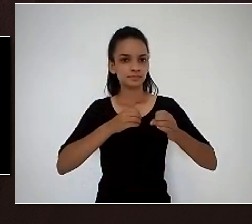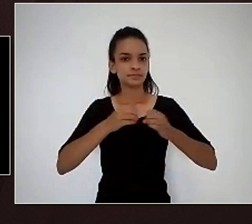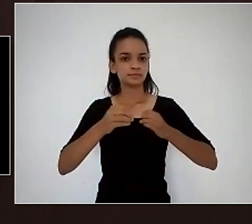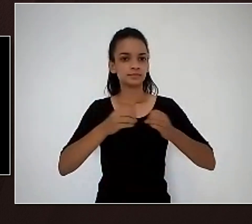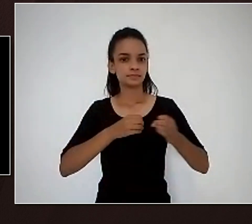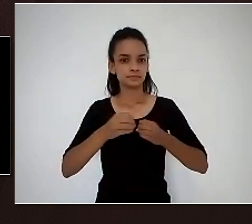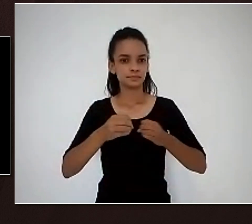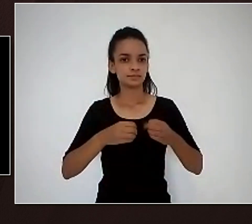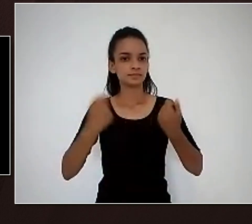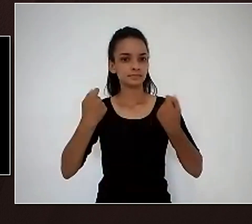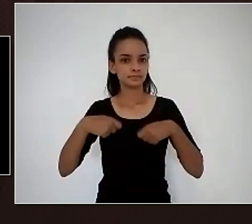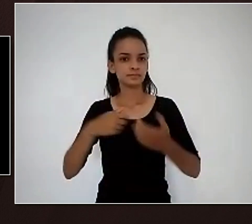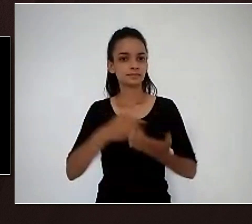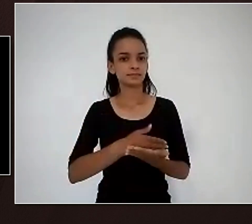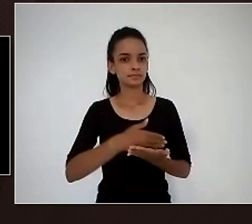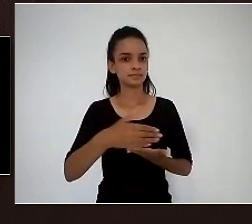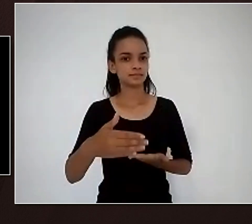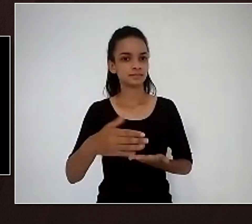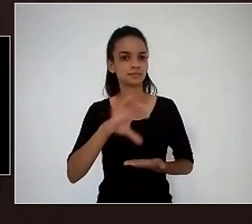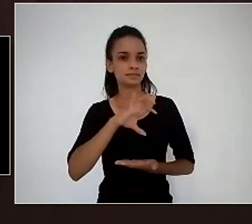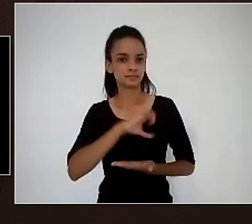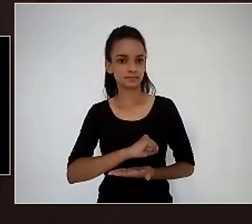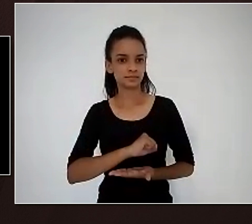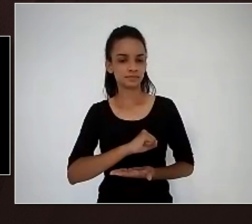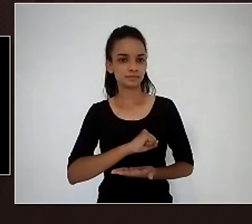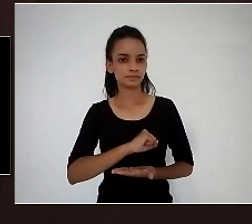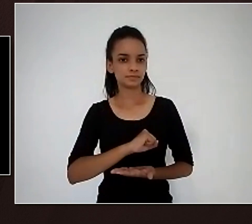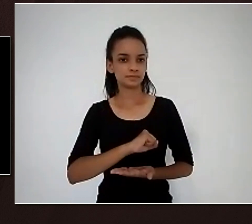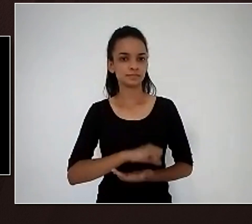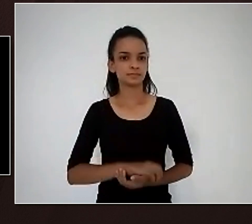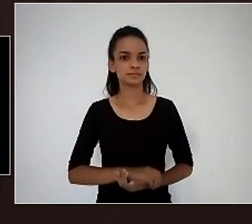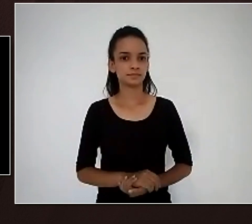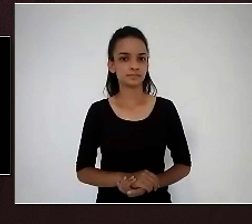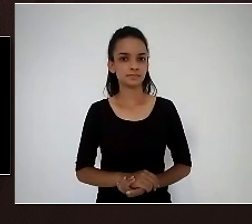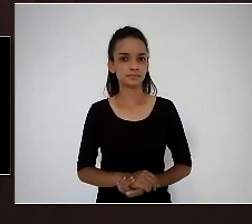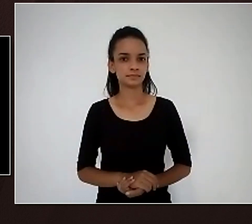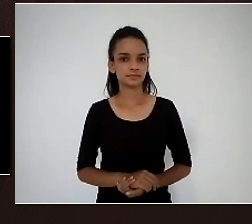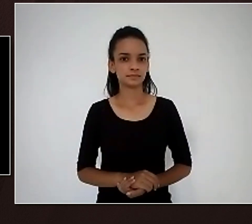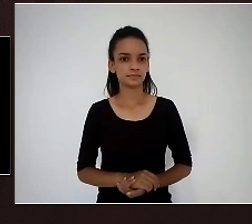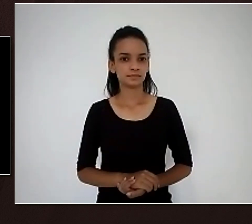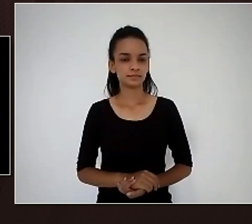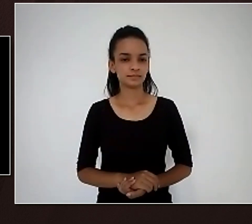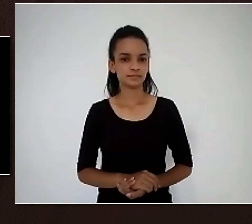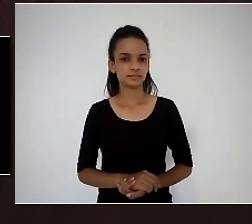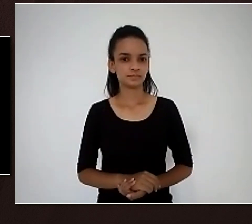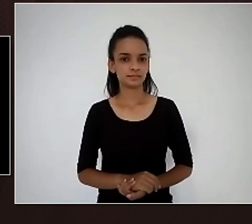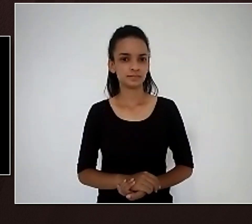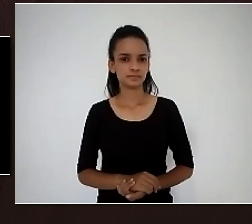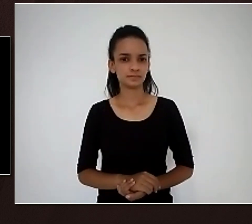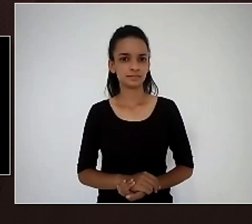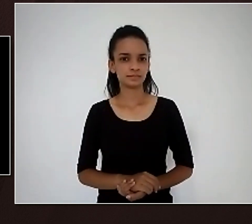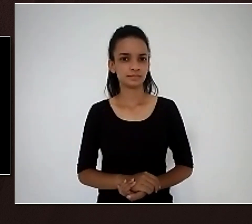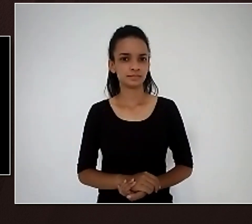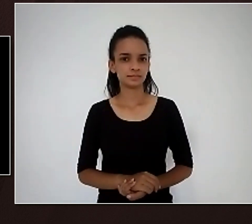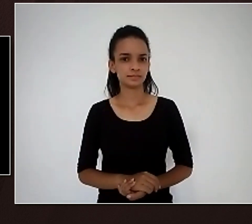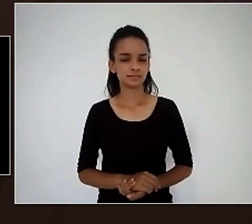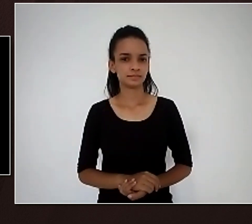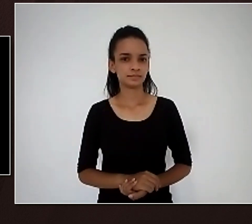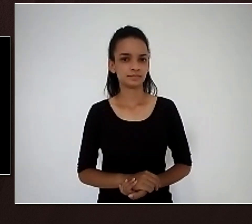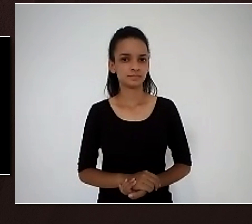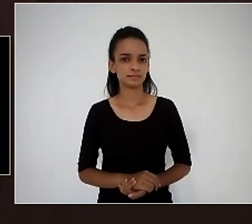amor, eso no es aprobado delante de Dios, ¿no? Y también nuestra vida comienza a decaer en degradación, como compartía el